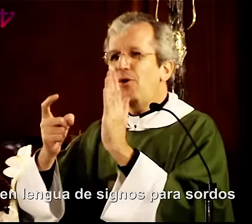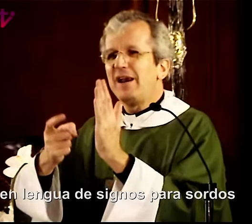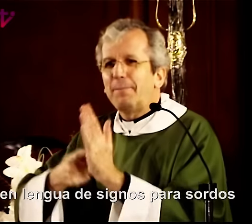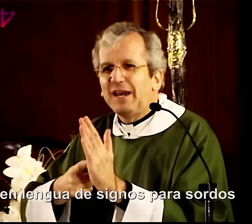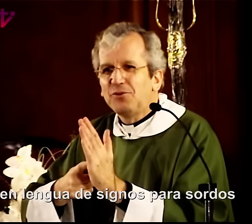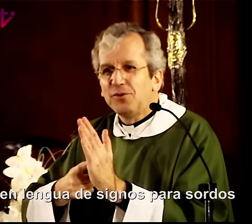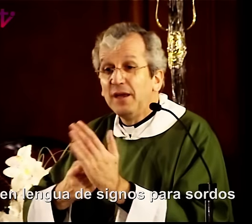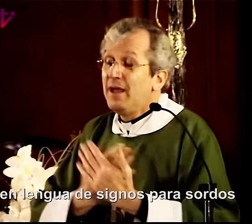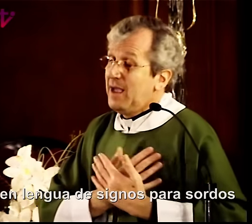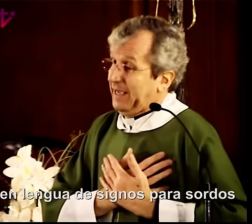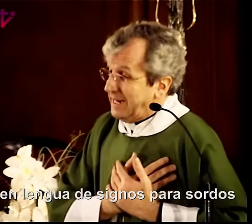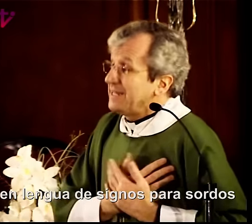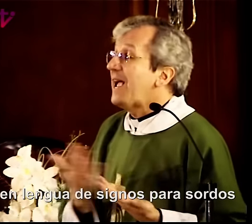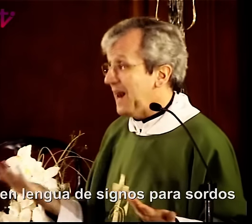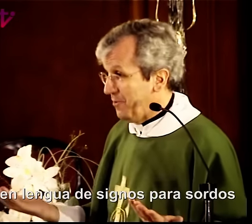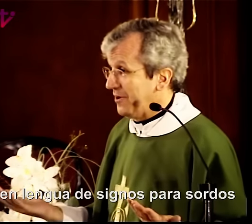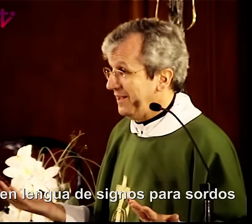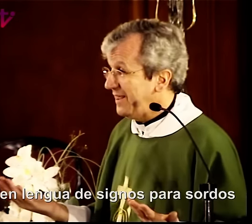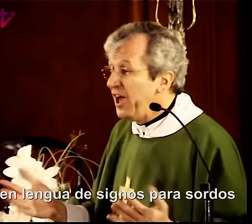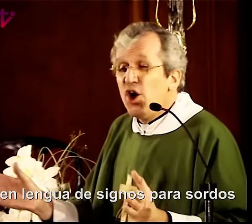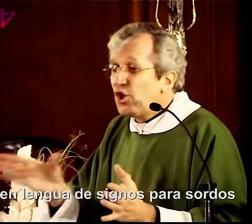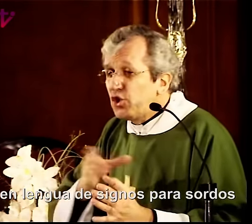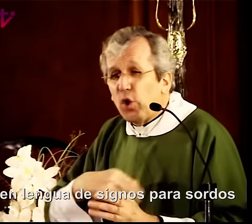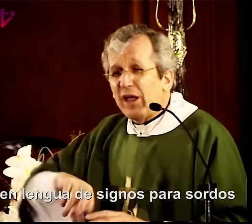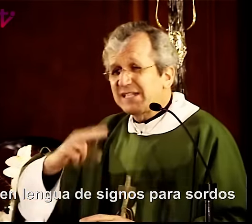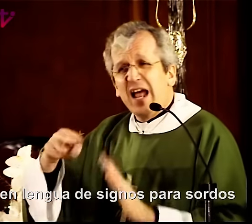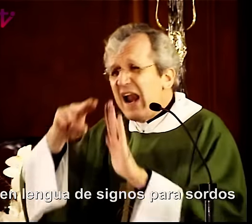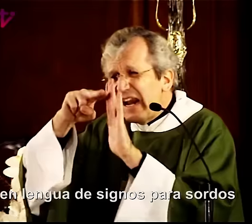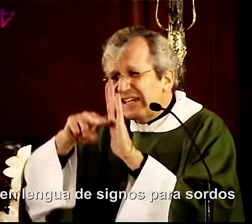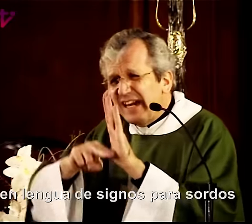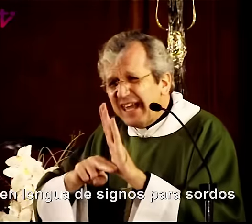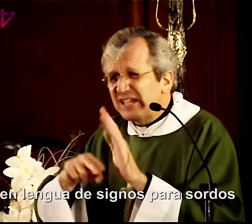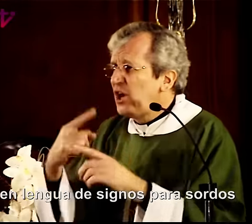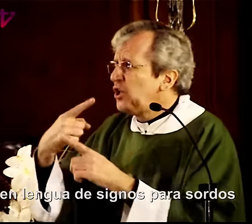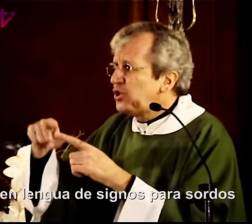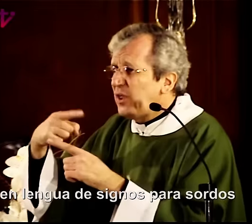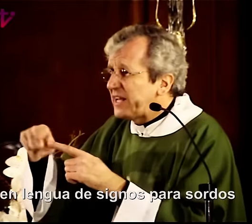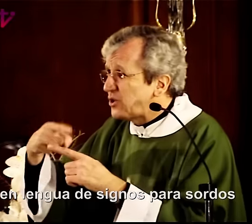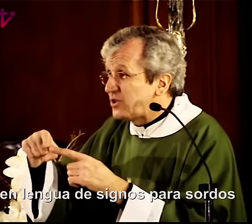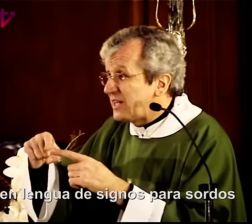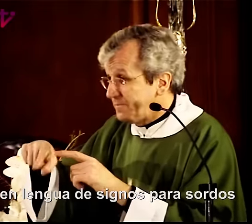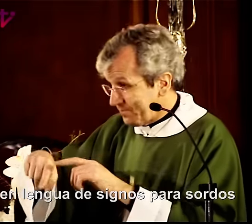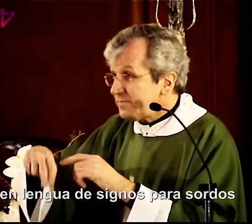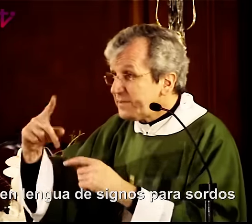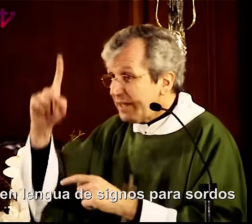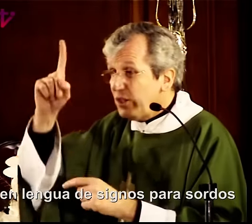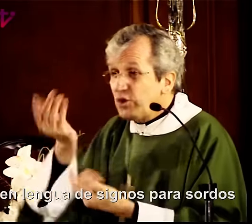la plenitud, que es el amor. Es decir, todas las leyes, todas las cosas que Dios ha